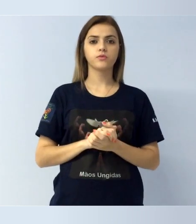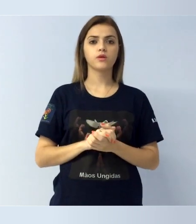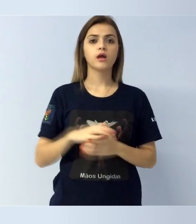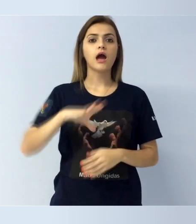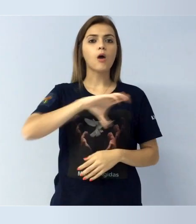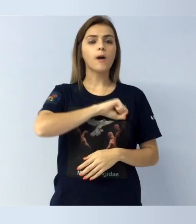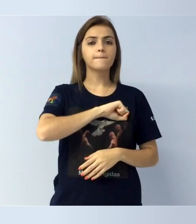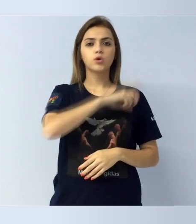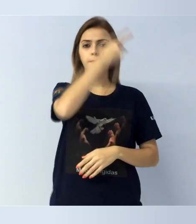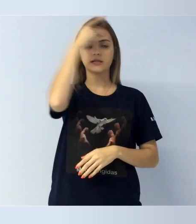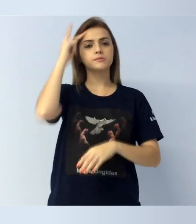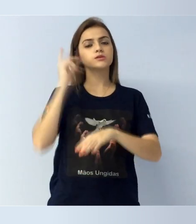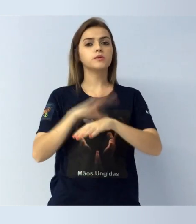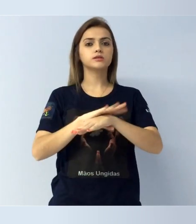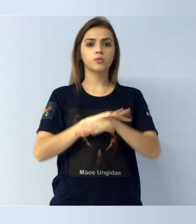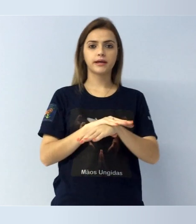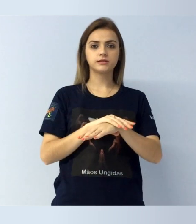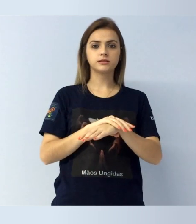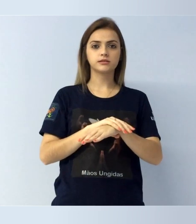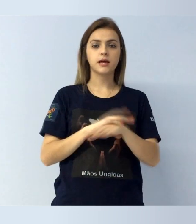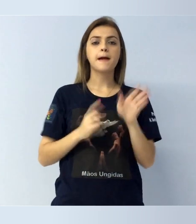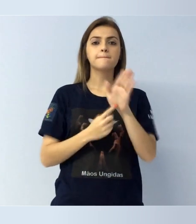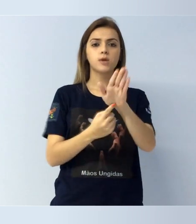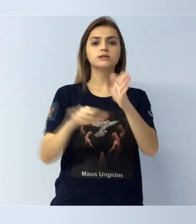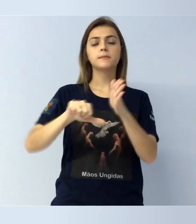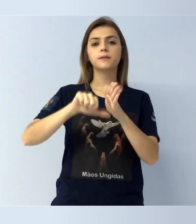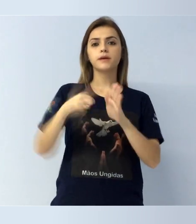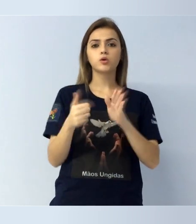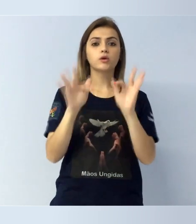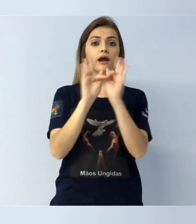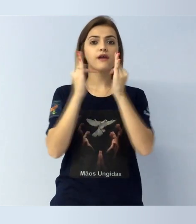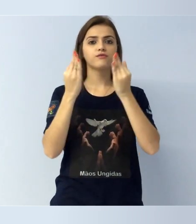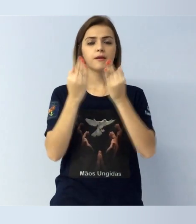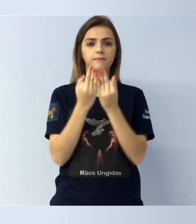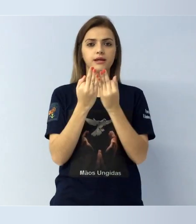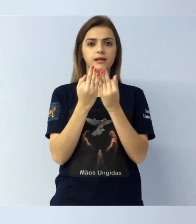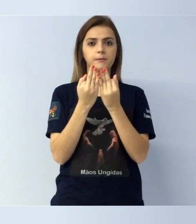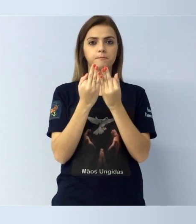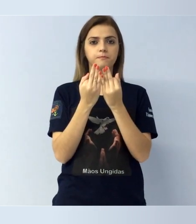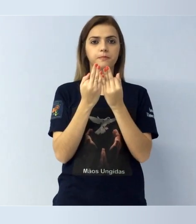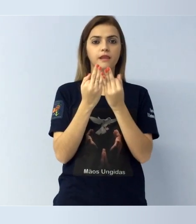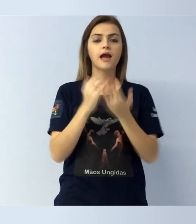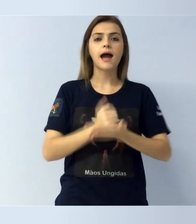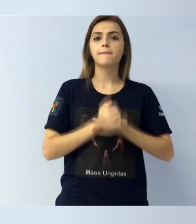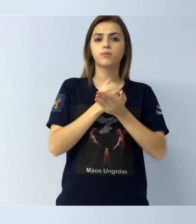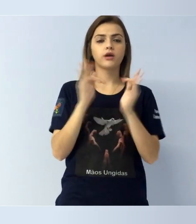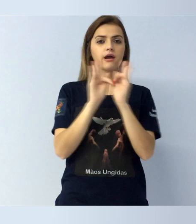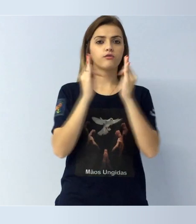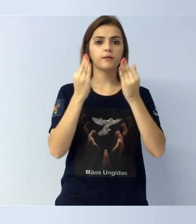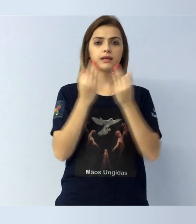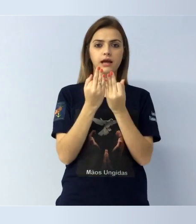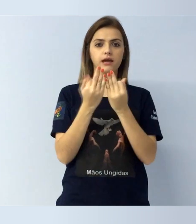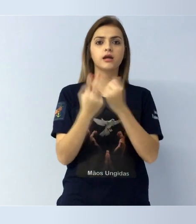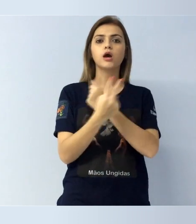O amor aos doentes empenha, em primeiro lugar, os familiares. Portanto, apoiar os familiares